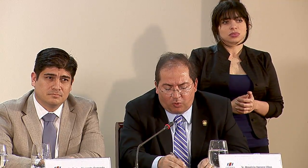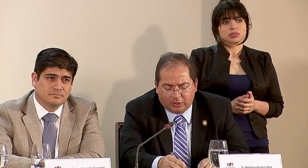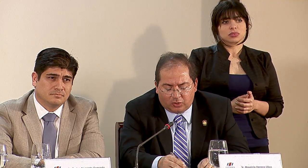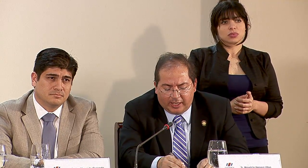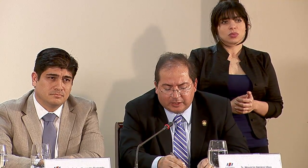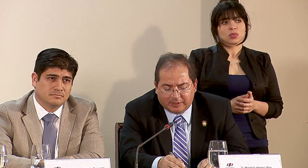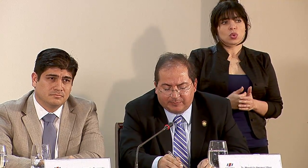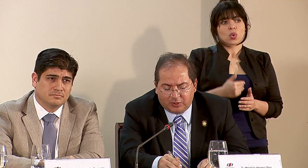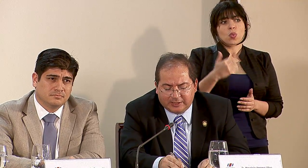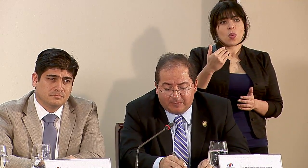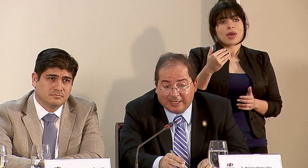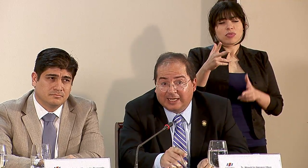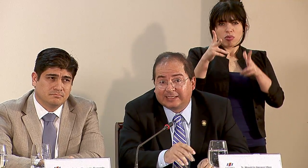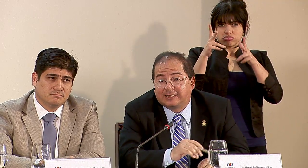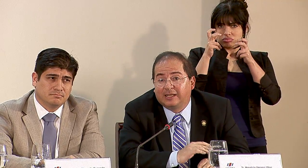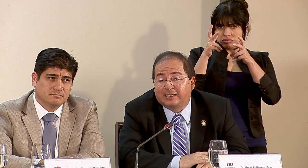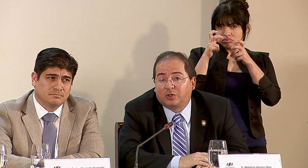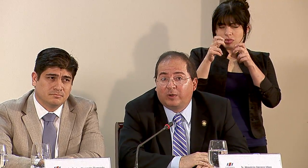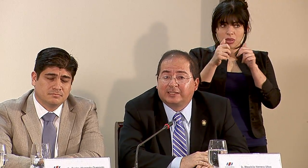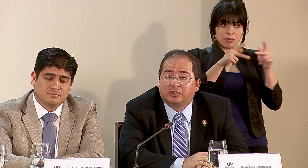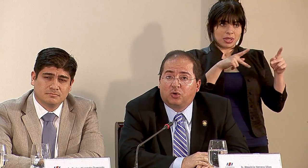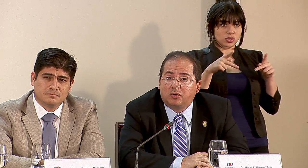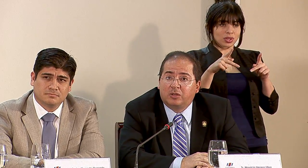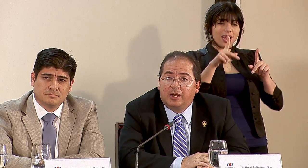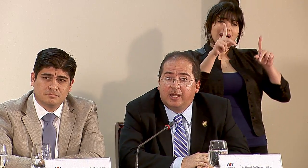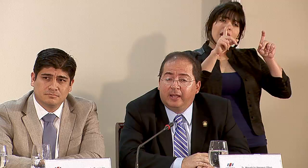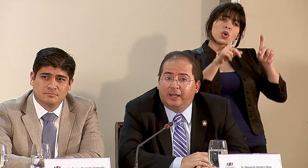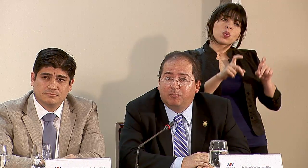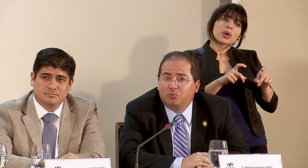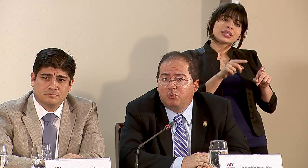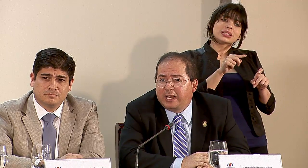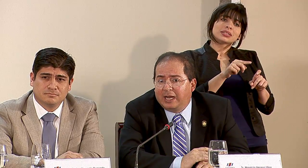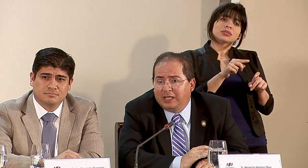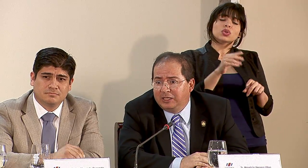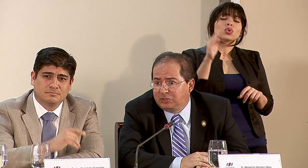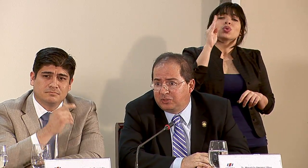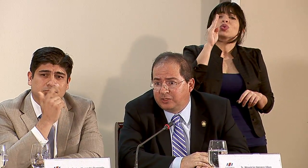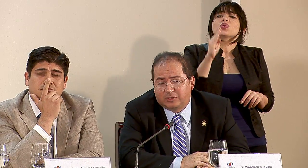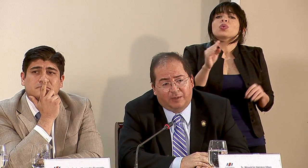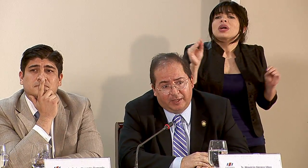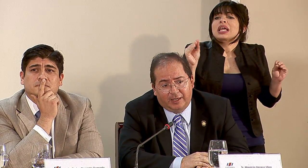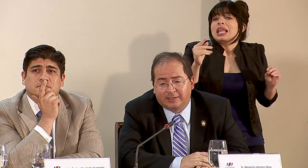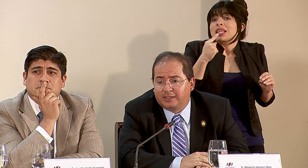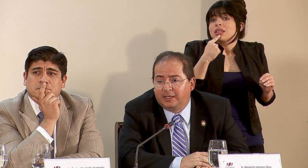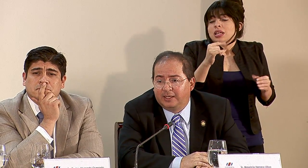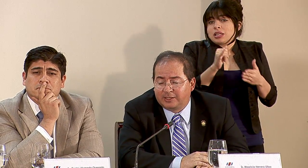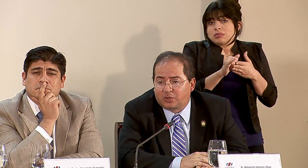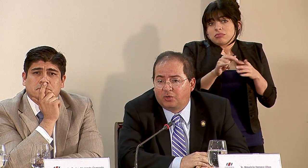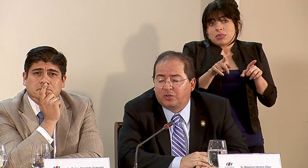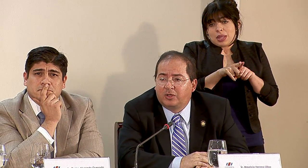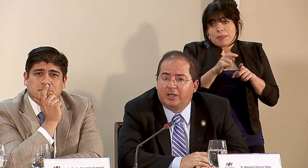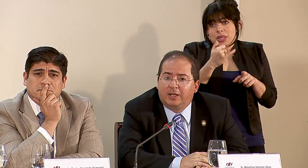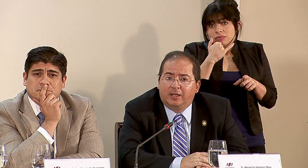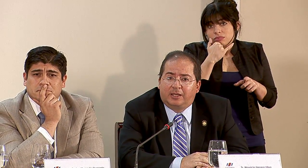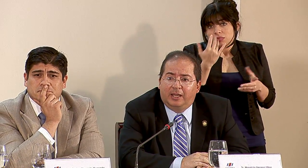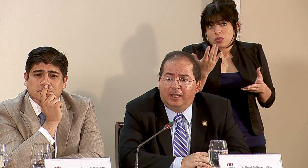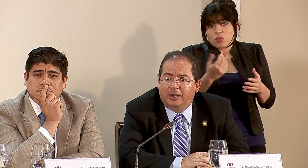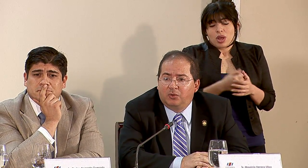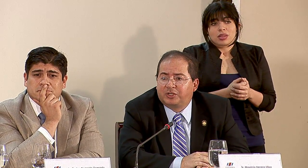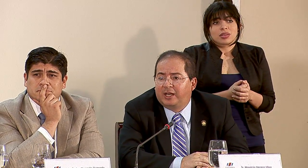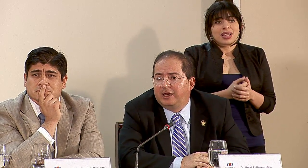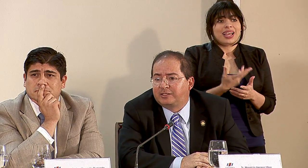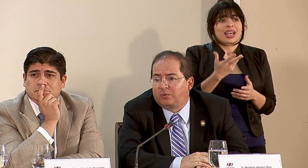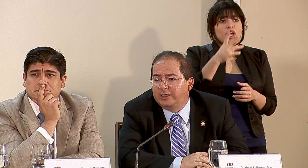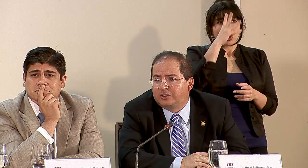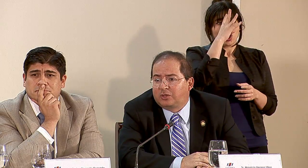en cuanto a las percepciones y demás las encuestas son nunca nadie ha dicho eso es también ese erróneo que